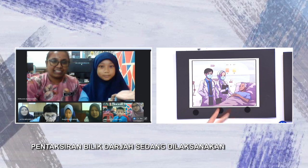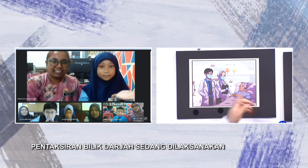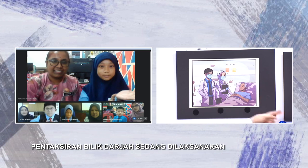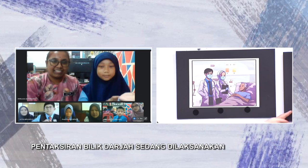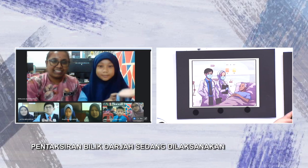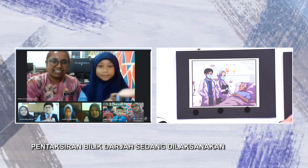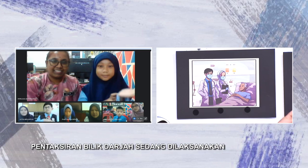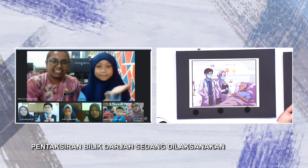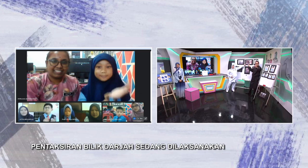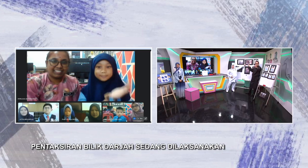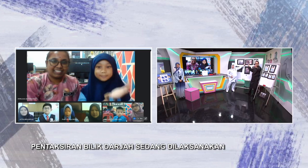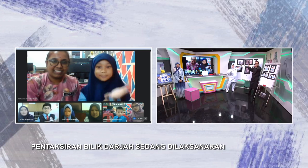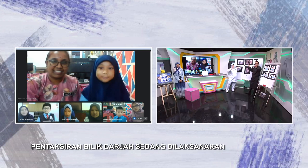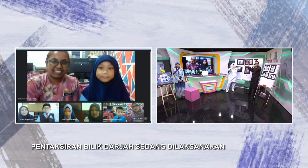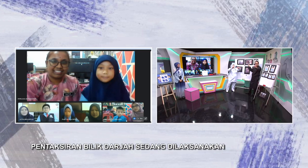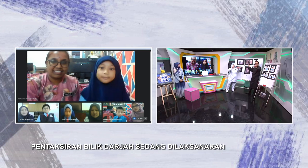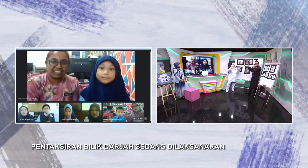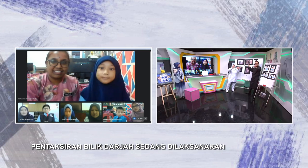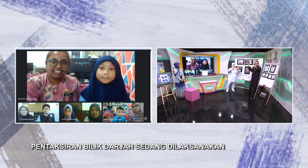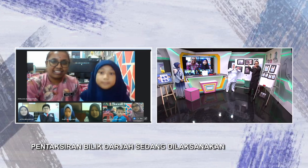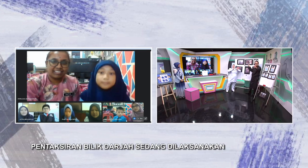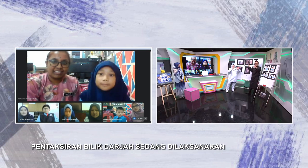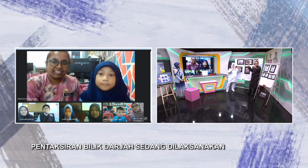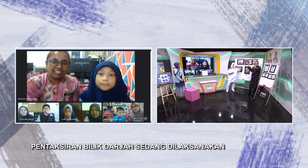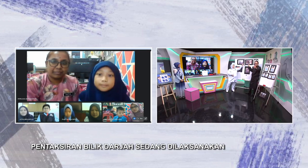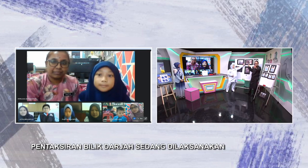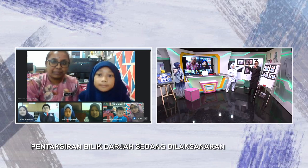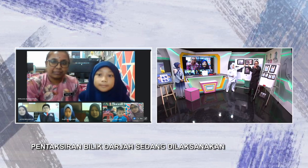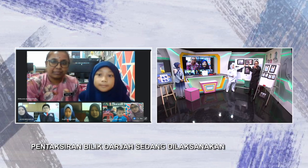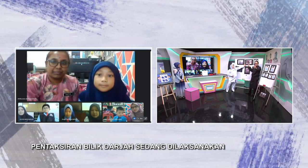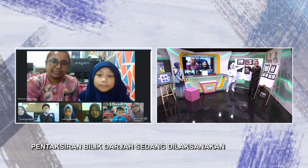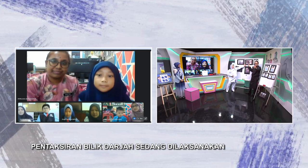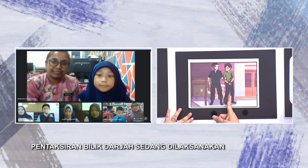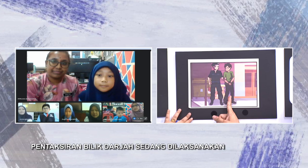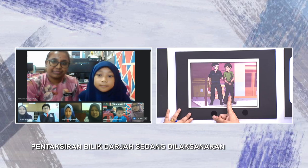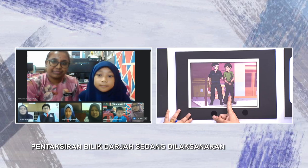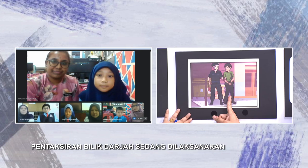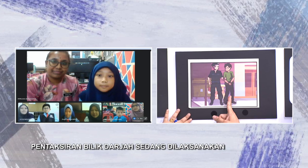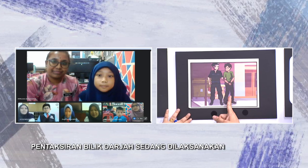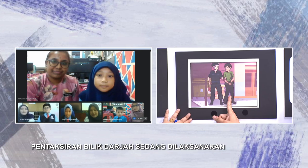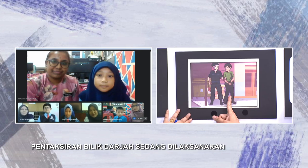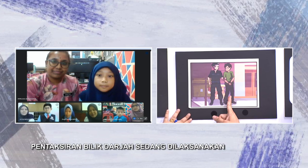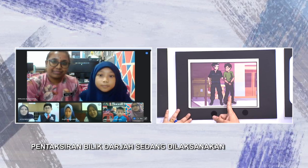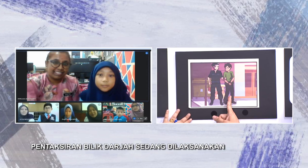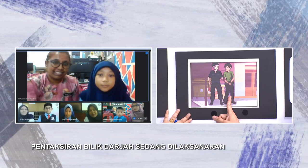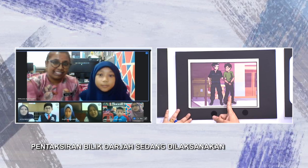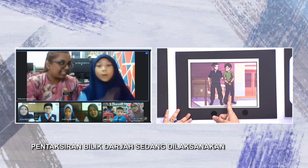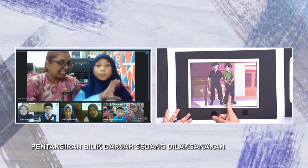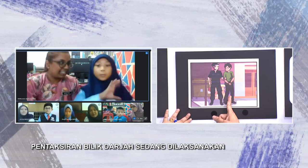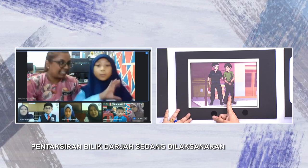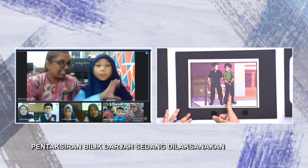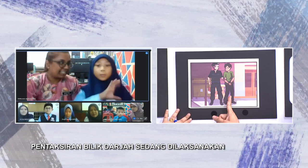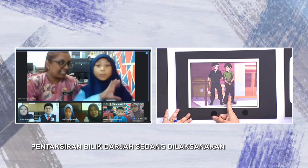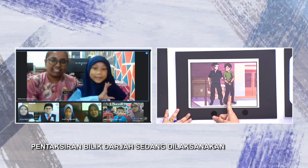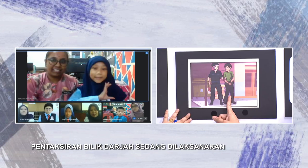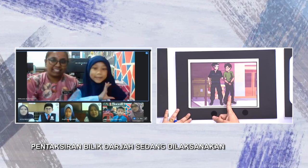Pandai! Ini? Aku cuba cuba bagi yang lain. Tak apa, dia nak cuba. Oh, Anis nak. Anis?